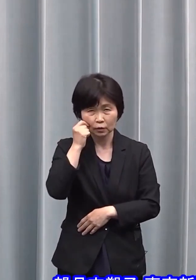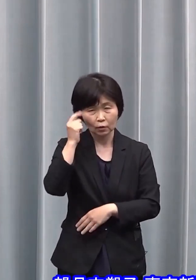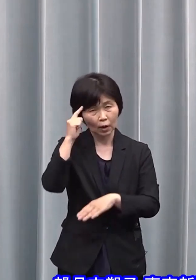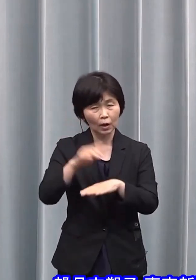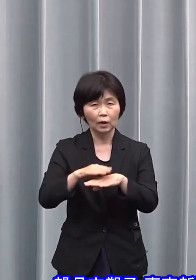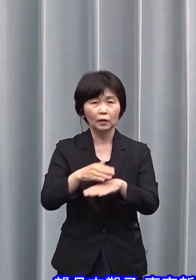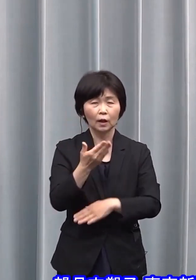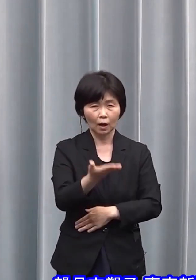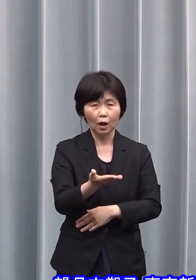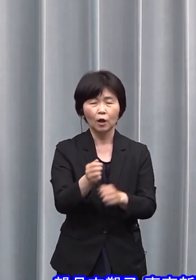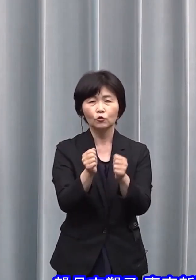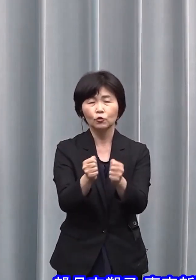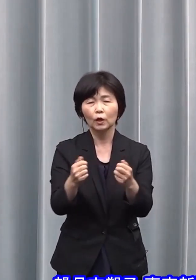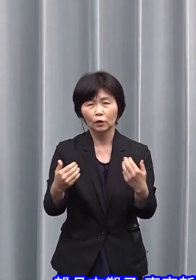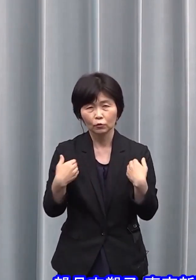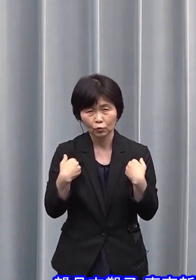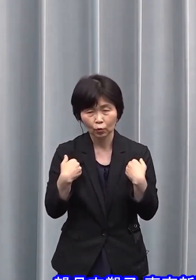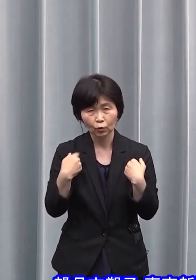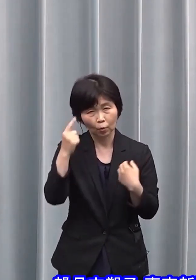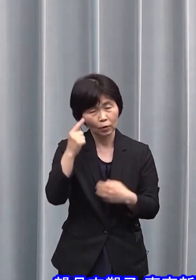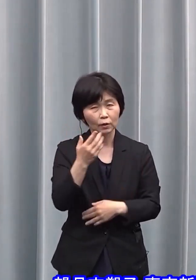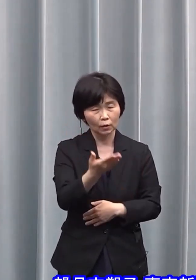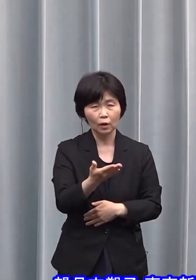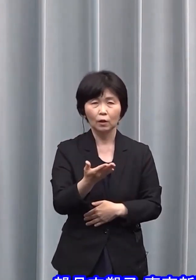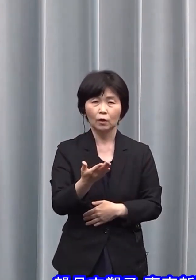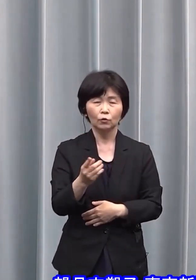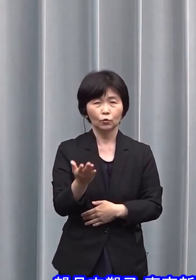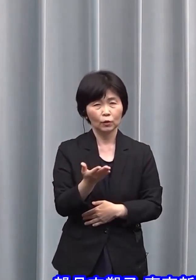必要だという認識なのかお答えいただけますか。